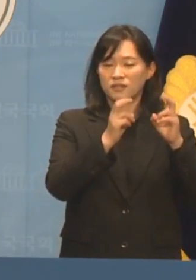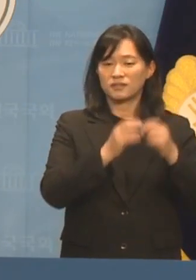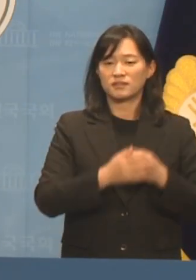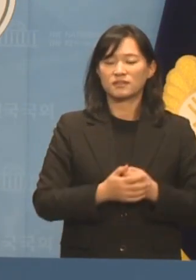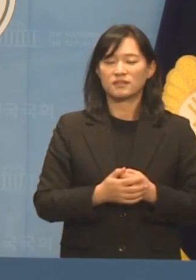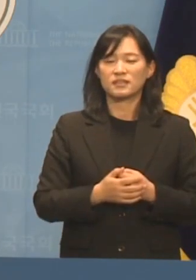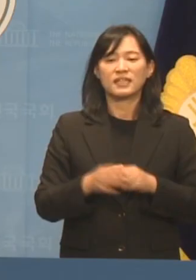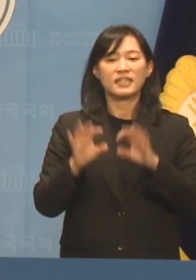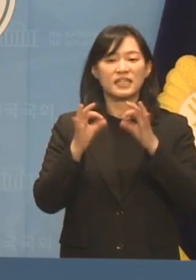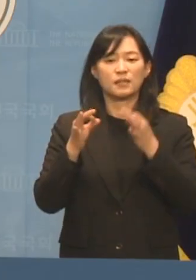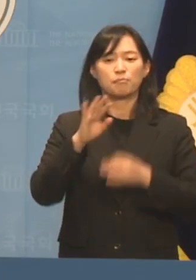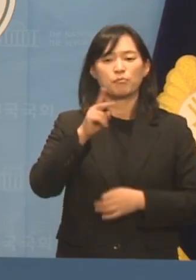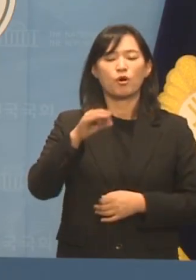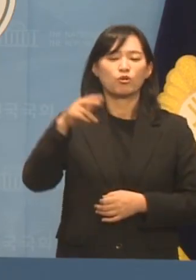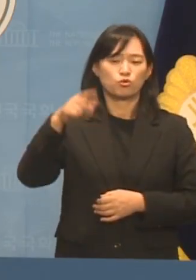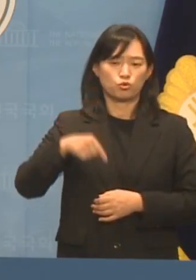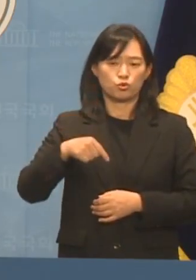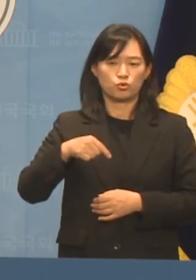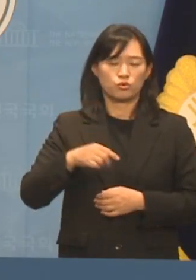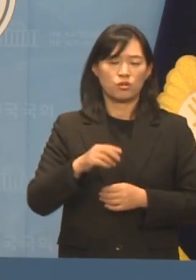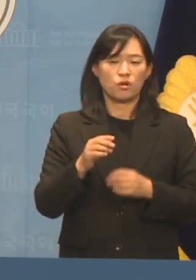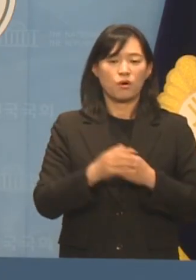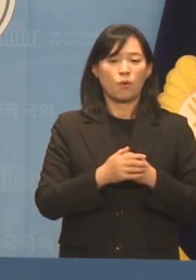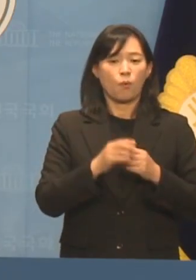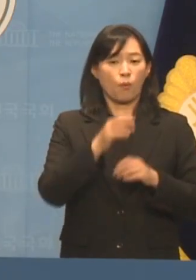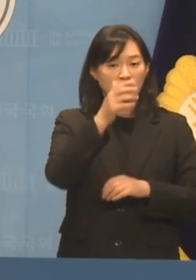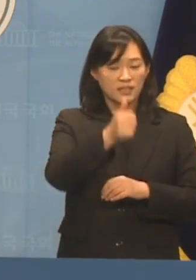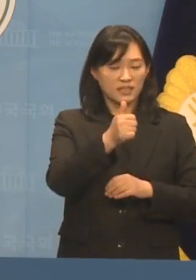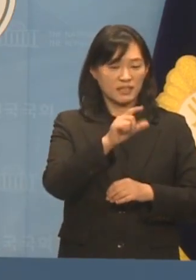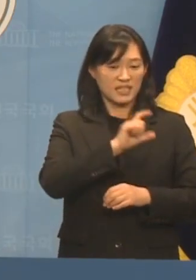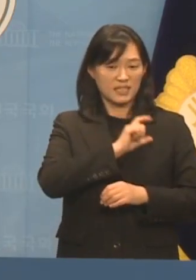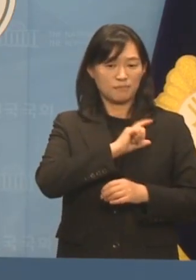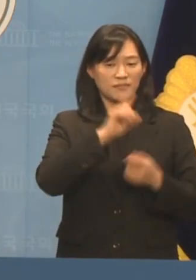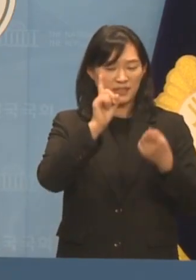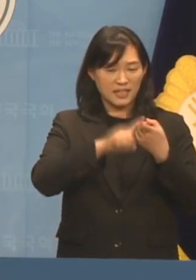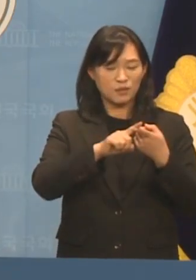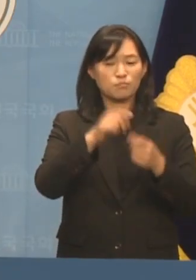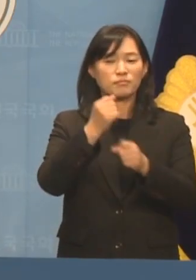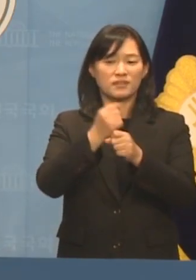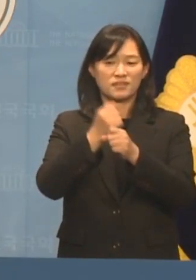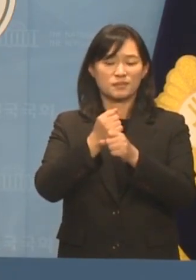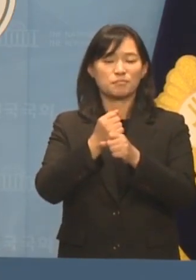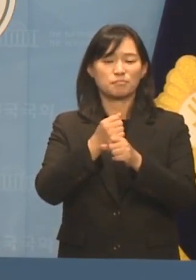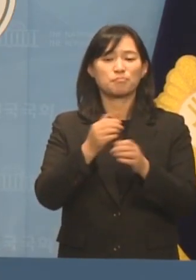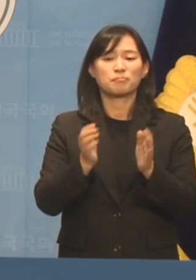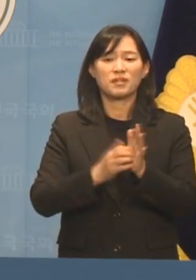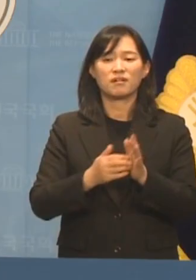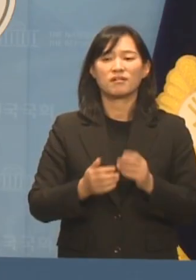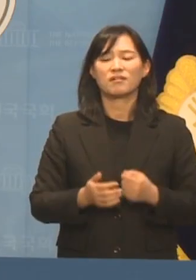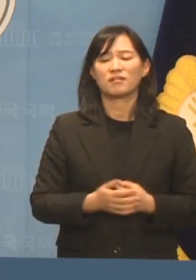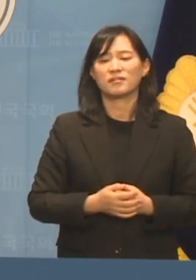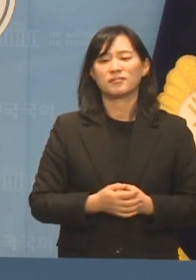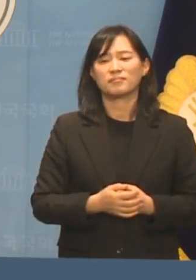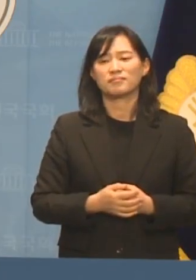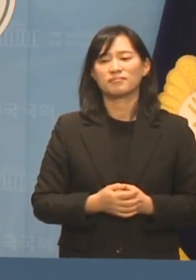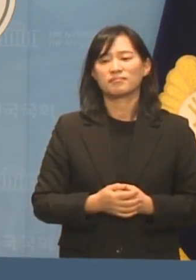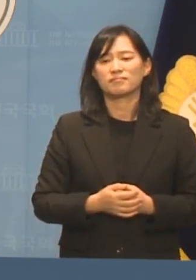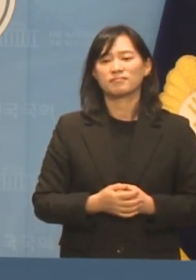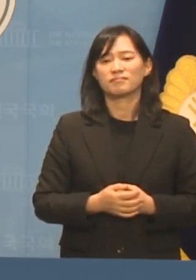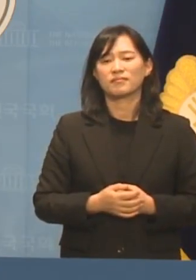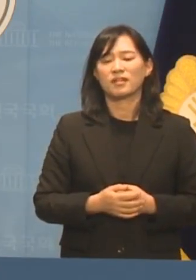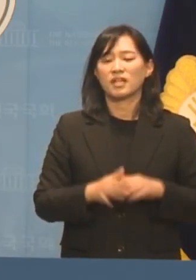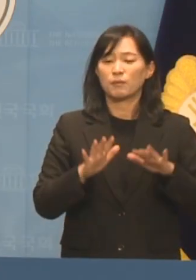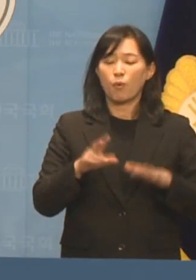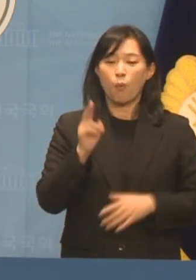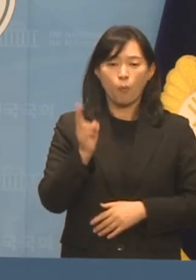김병주 회장의 이름을 딴 것입니다. 전적으로 김병주 회장의 지배력이 있다는 게 사명에서부터 나옵니다.